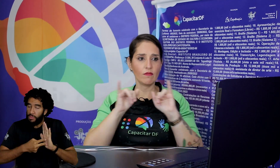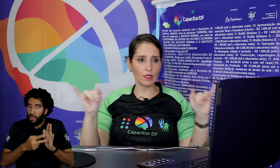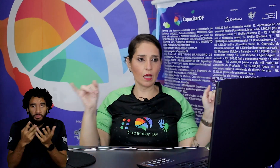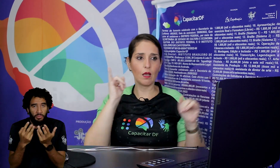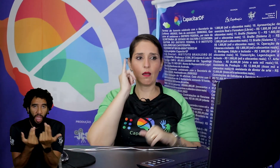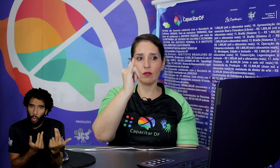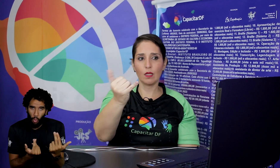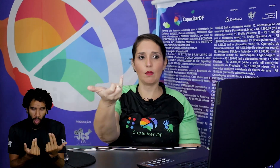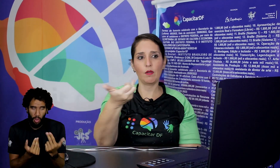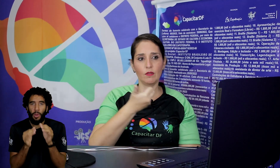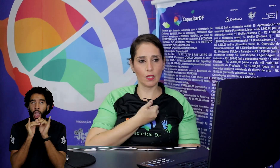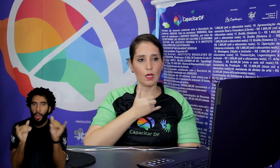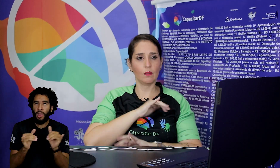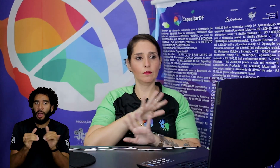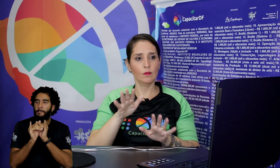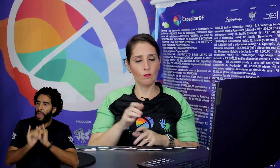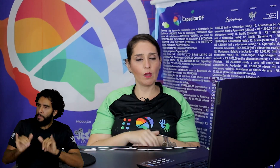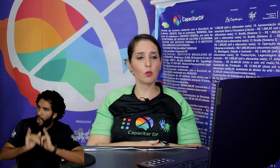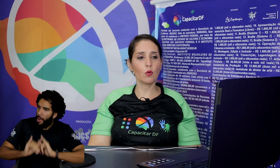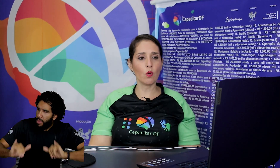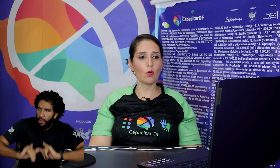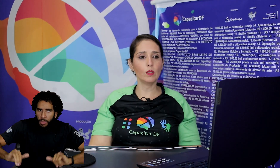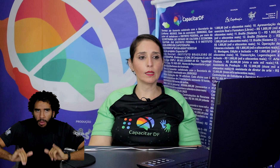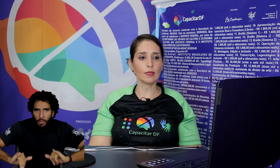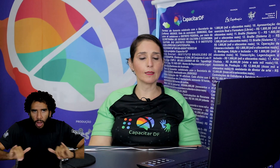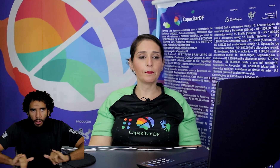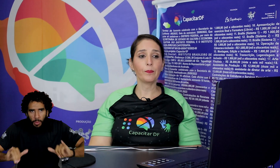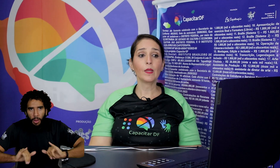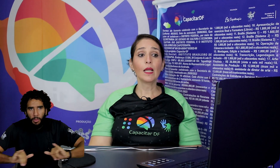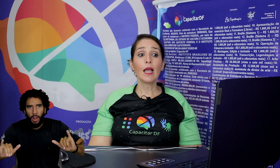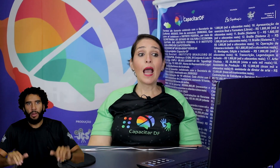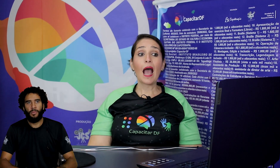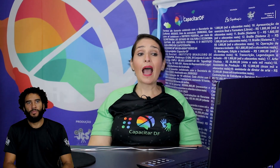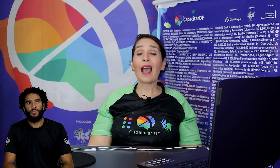Então, avisar, avisar, me avisar. Verbo com concordância.